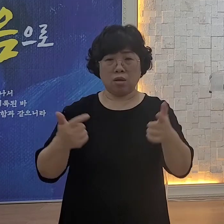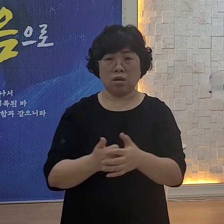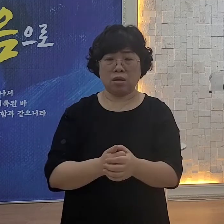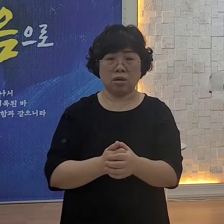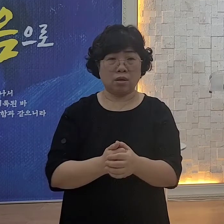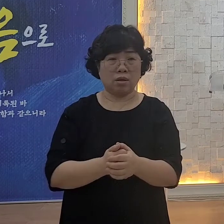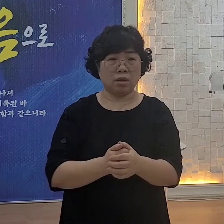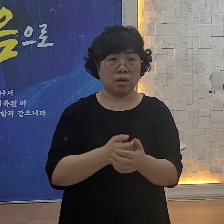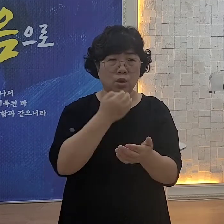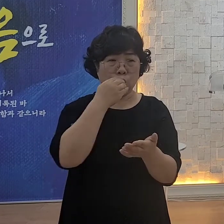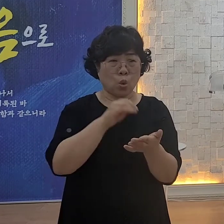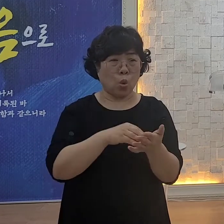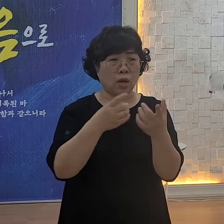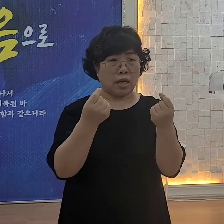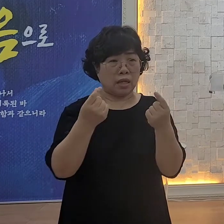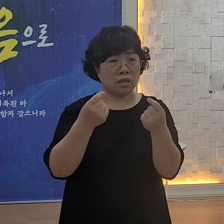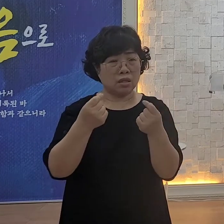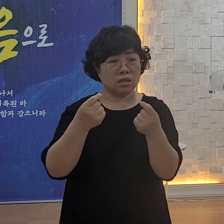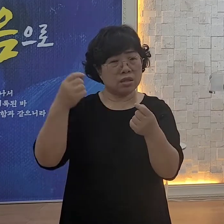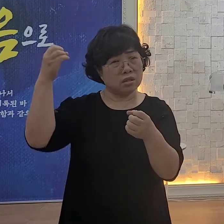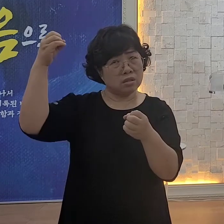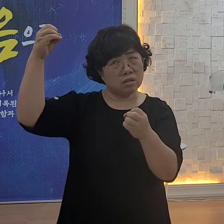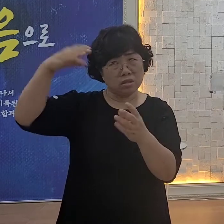이것 또한 떡으로 믿으죠.